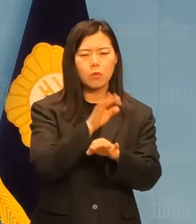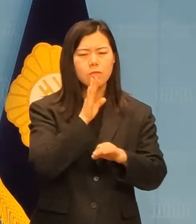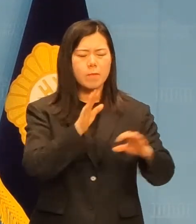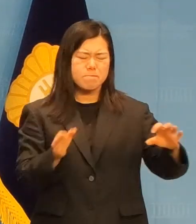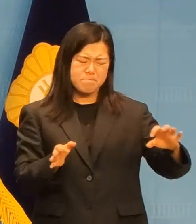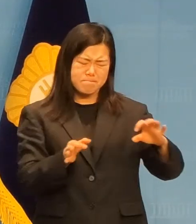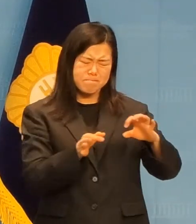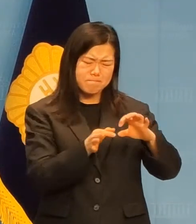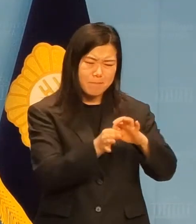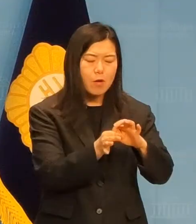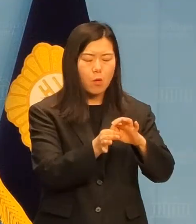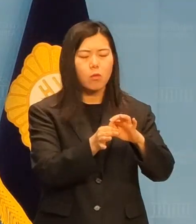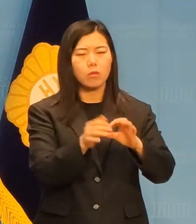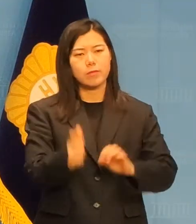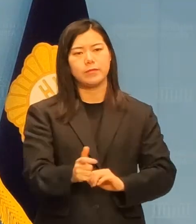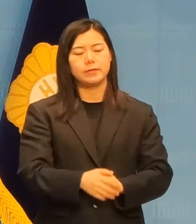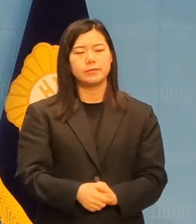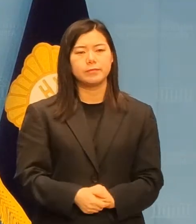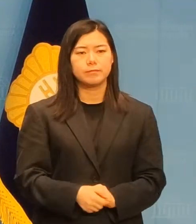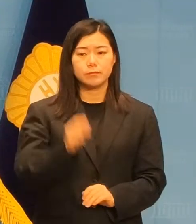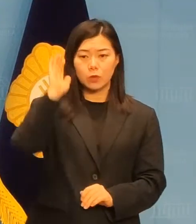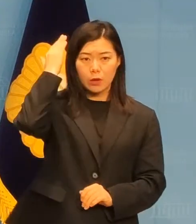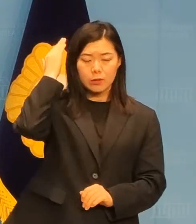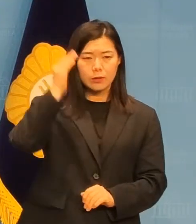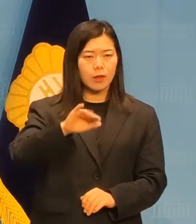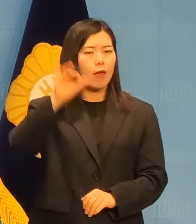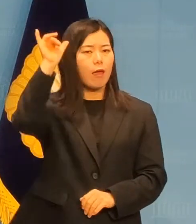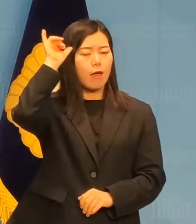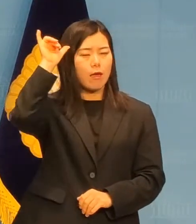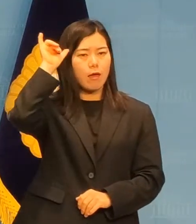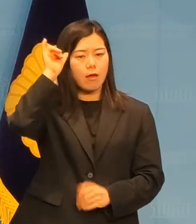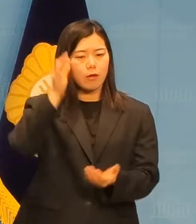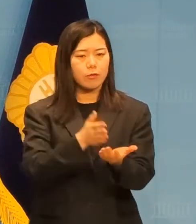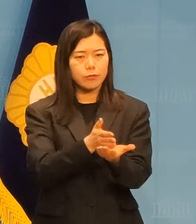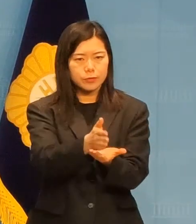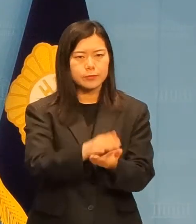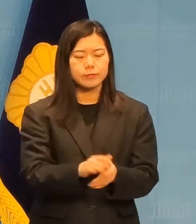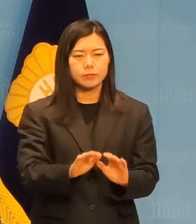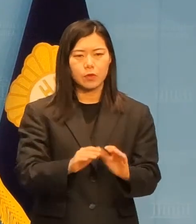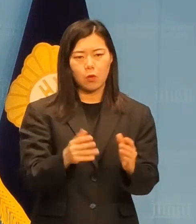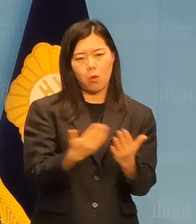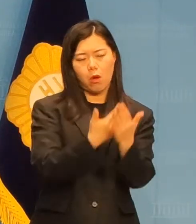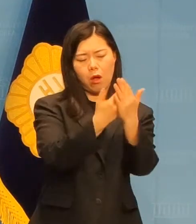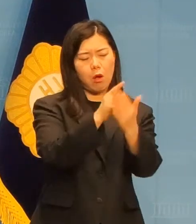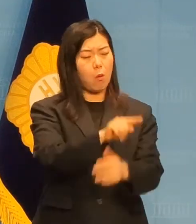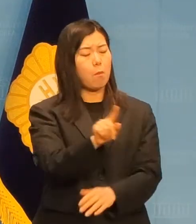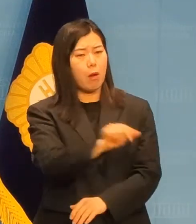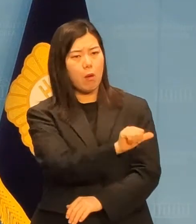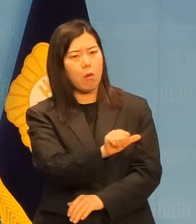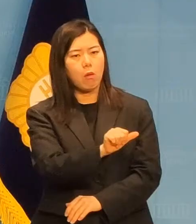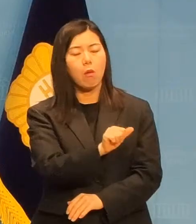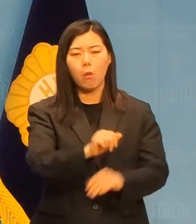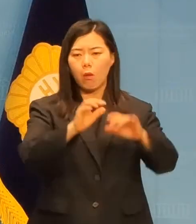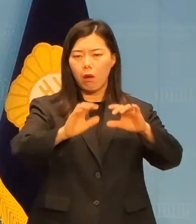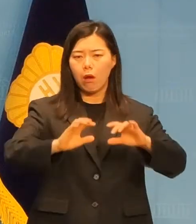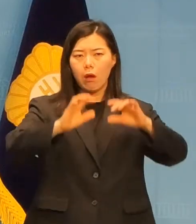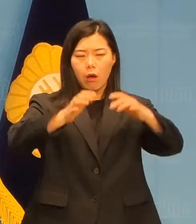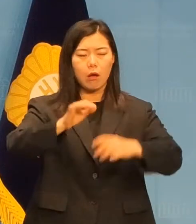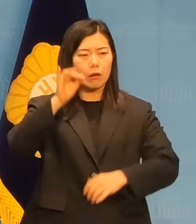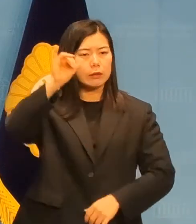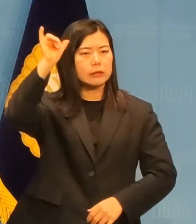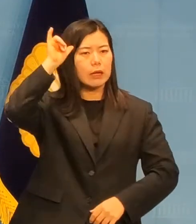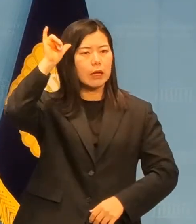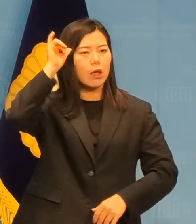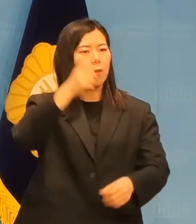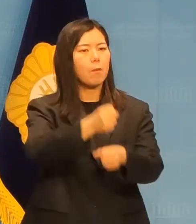연결된 나라입니다. 최근에는 AI 분야에서 빠른 성장세를 보이며 세계적인 AI